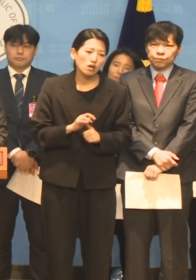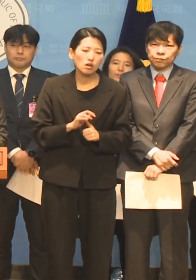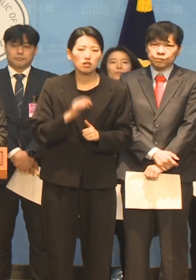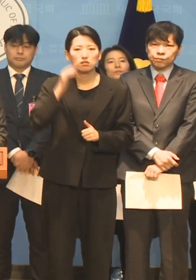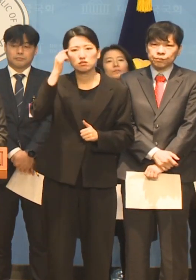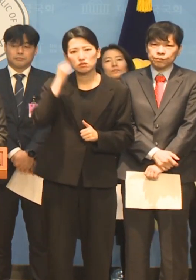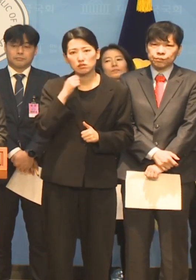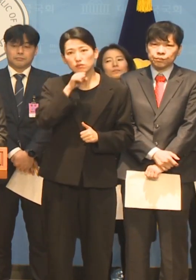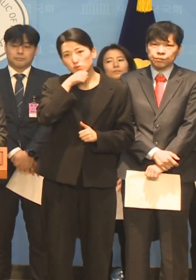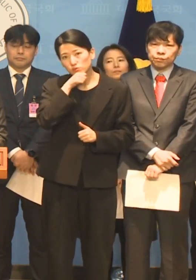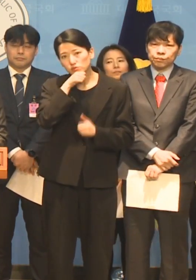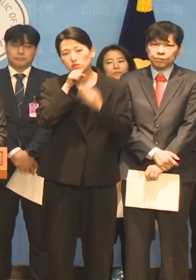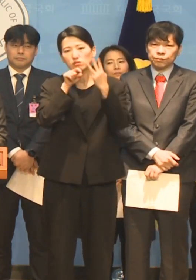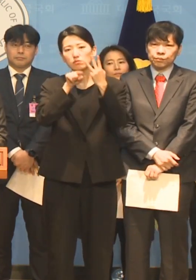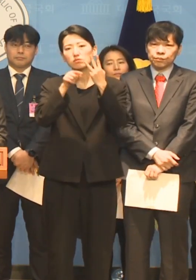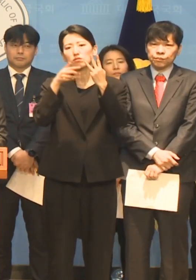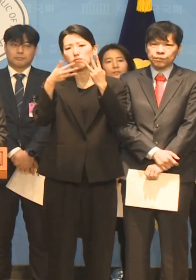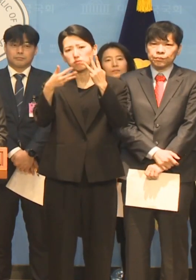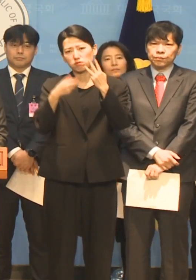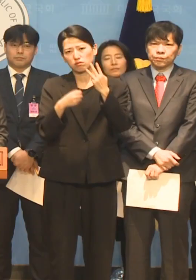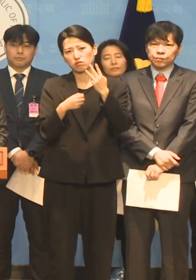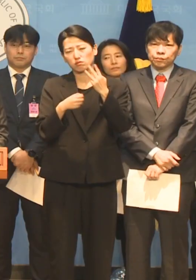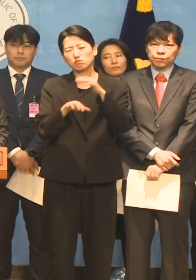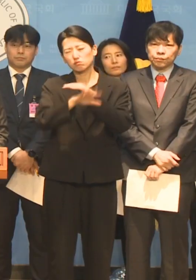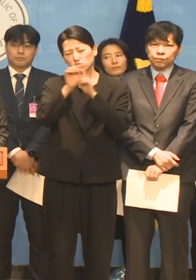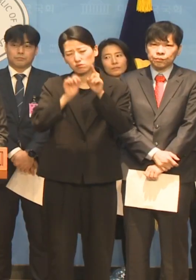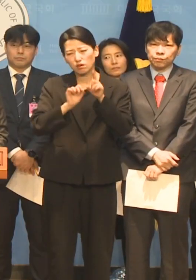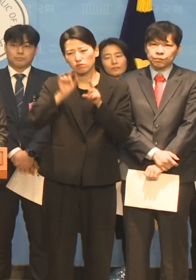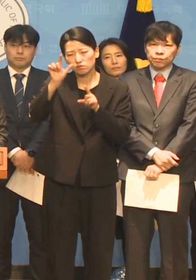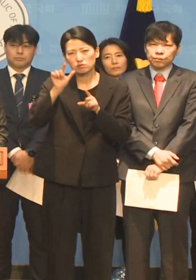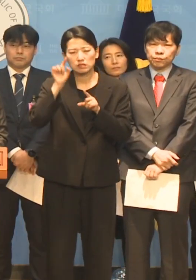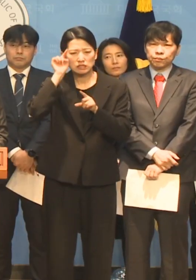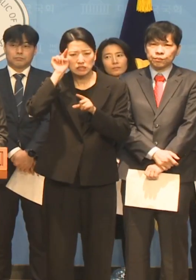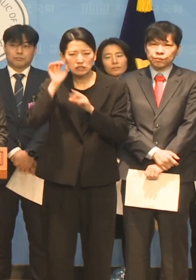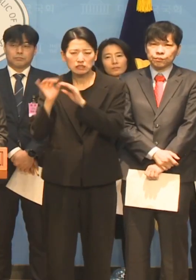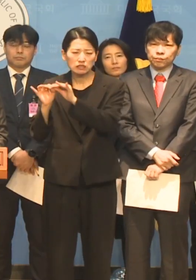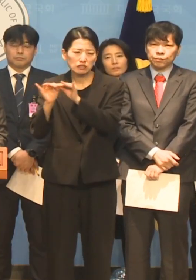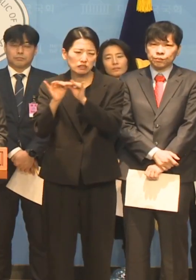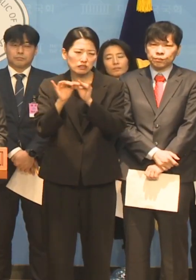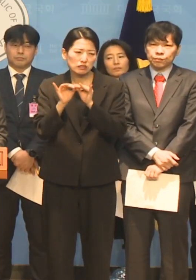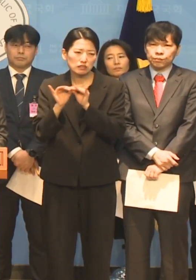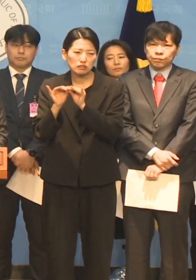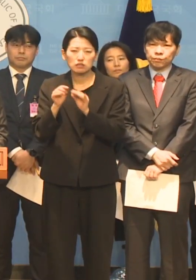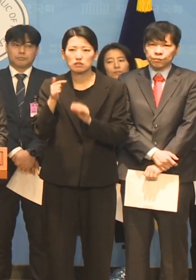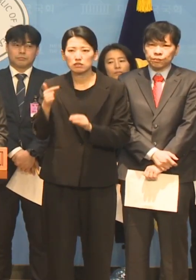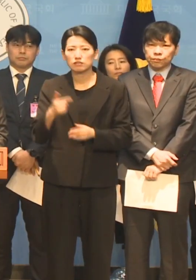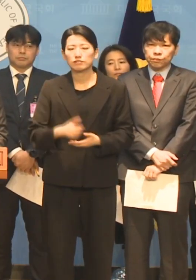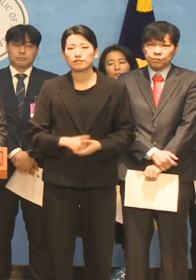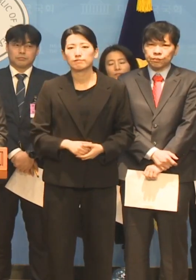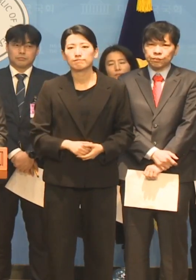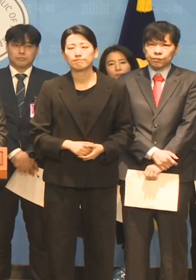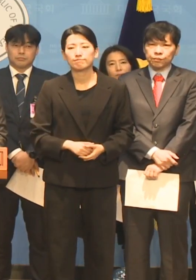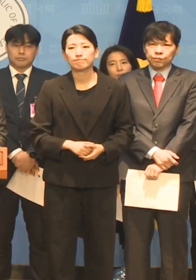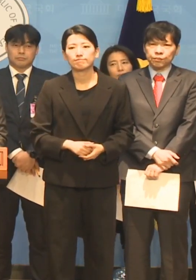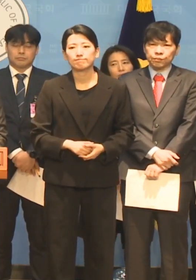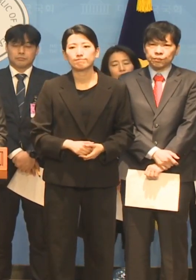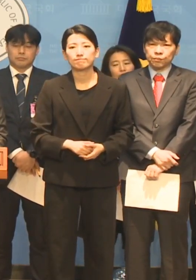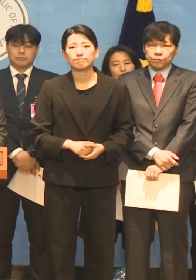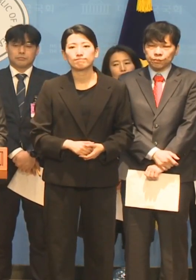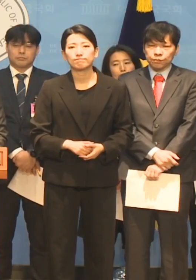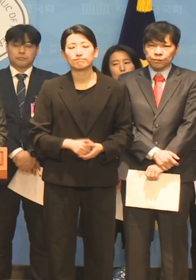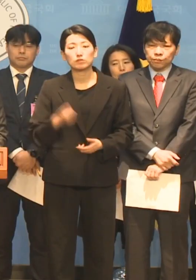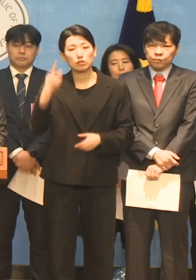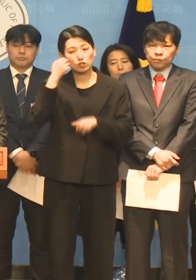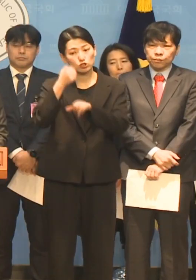이 점수는 평균 3.8점 등의 질문에 대해서 높은 공감을 표시하고 있었습니다. 또한 연구